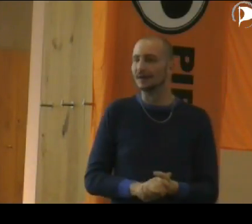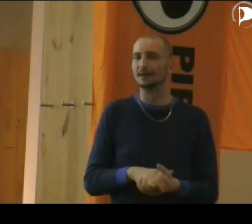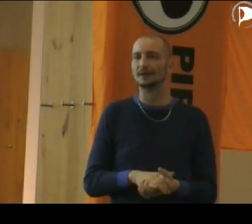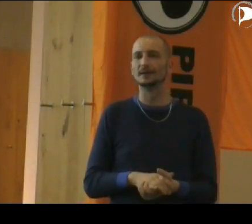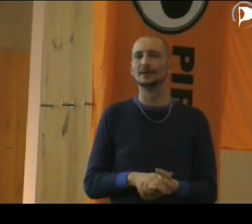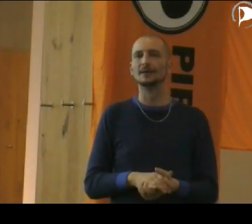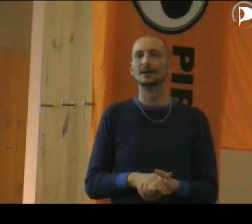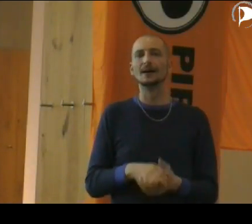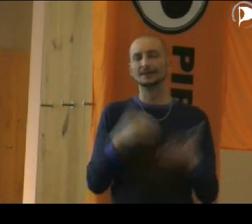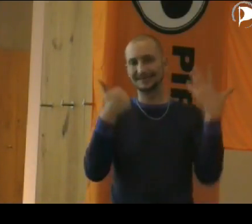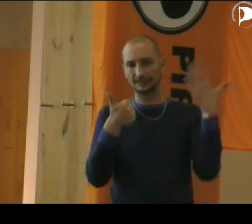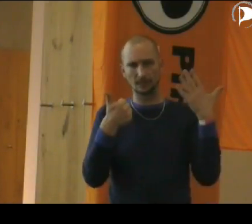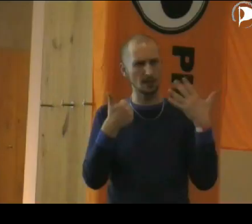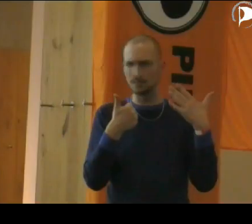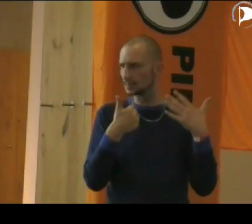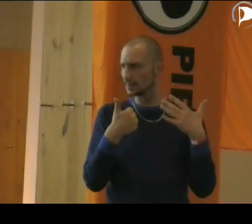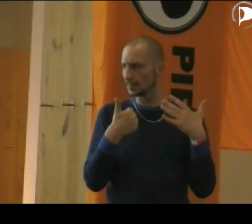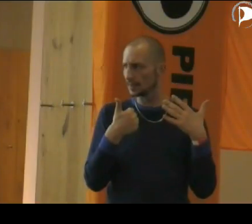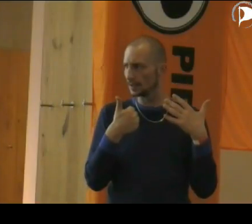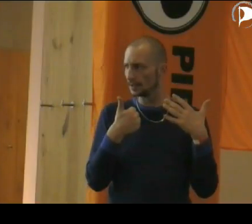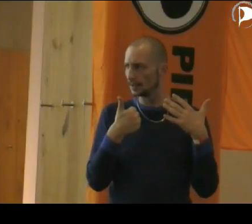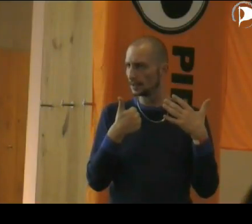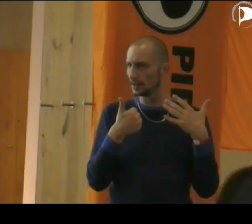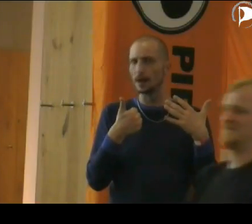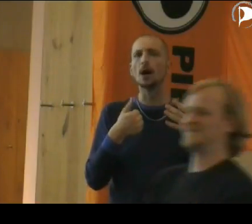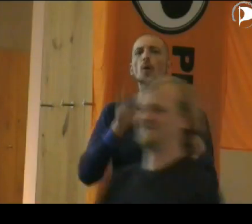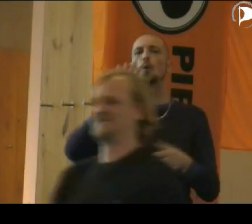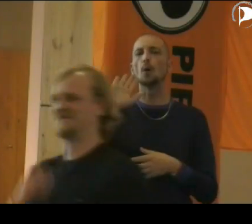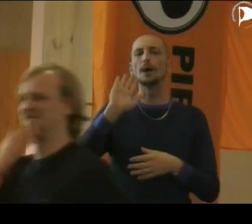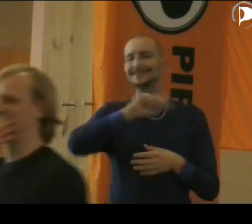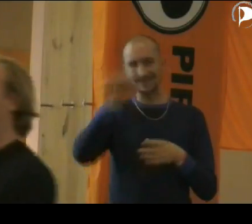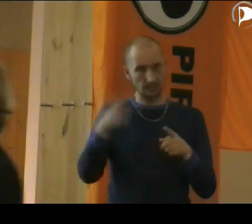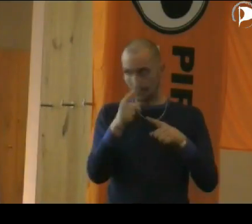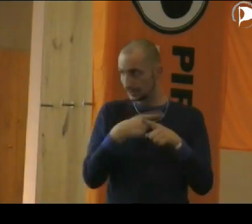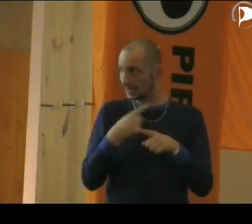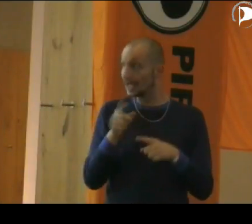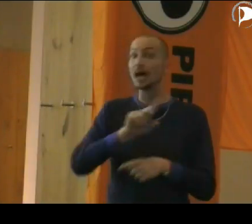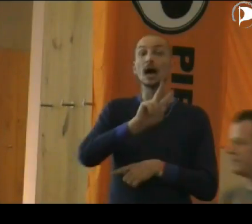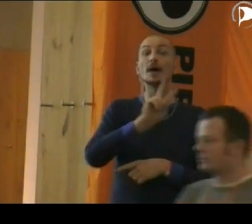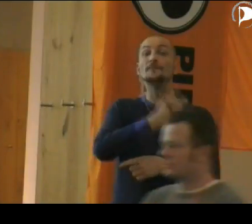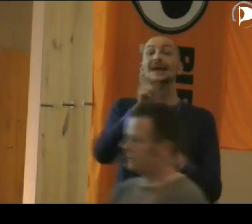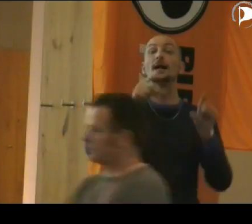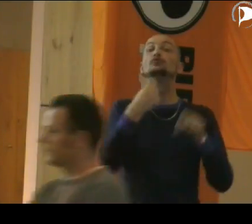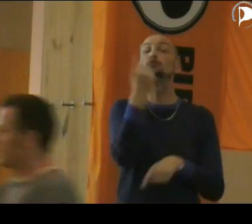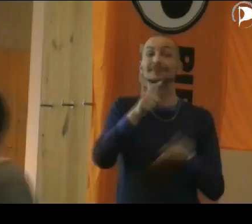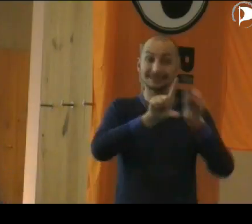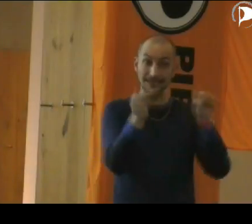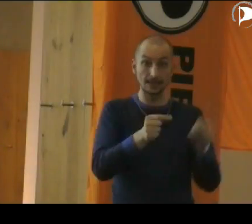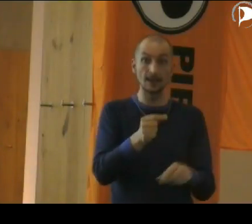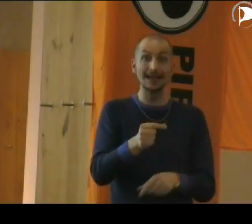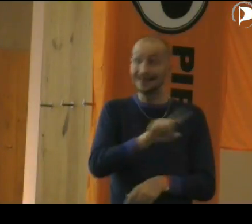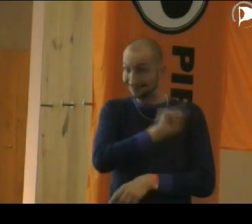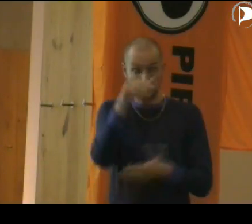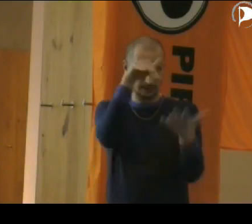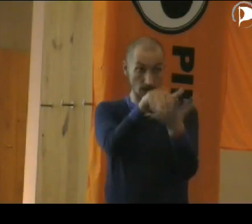die stimmzettel wurden auch für den nächsten wagen dann hoffentlich auch wieder spezielle sind wenn sie noch nicht hat meldet euch bei einem